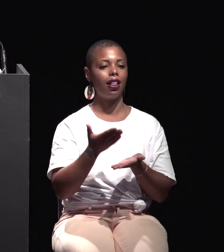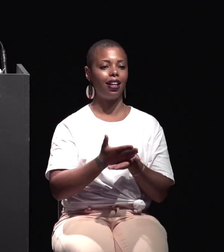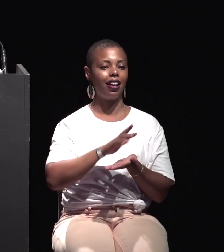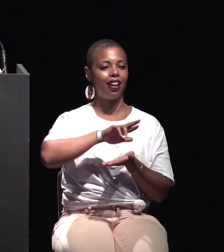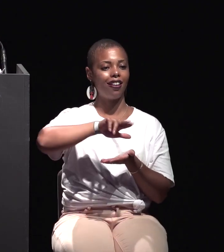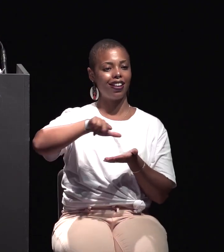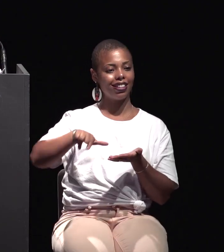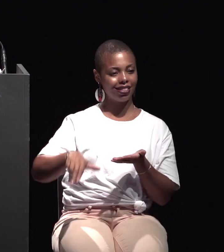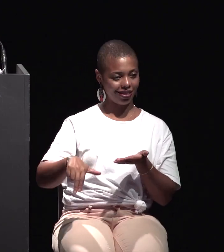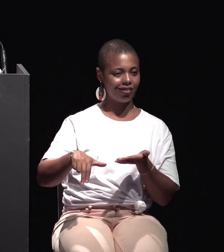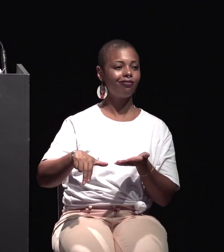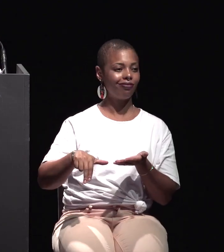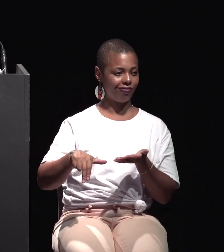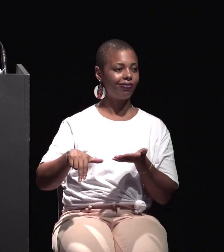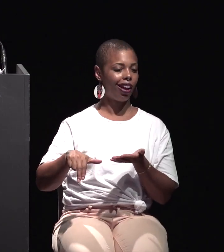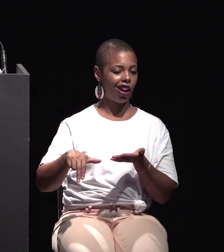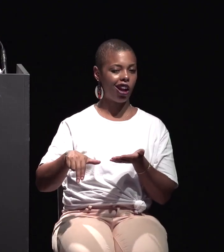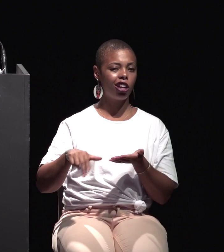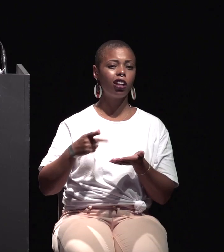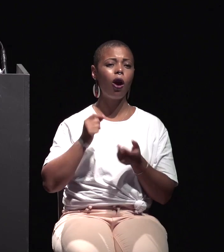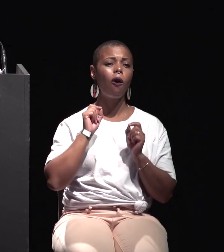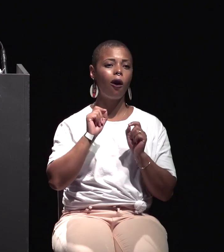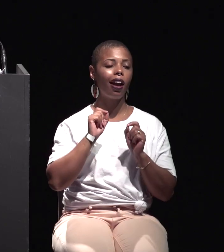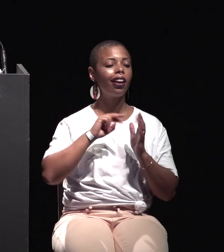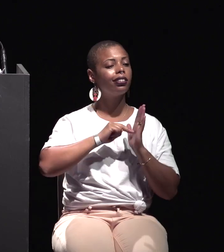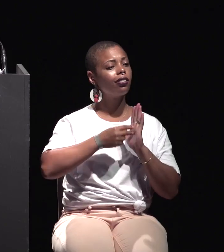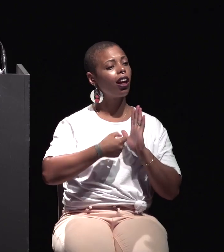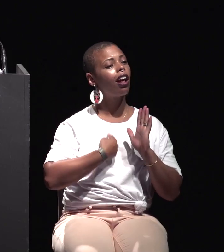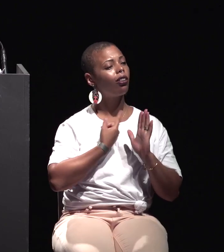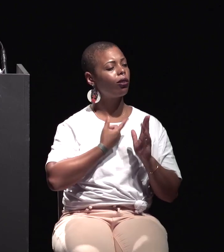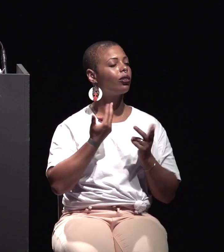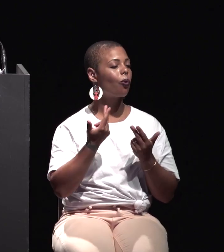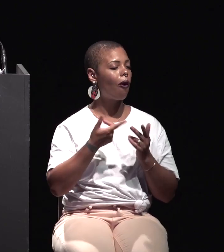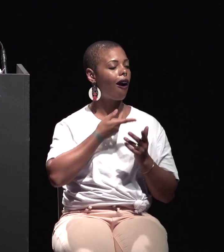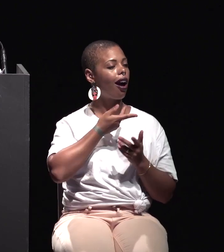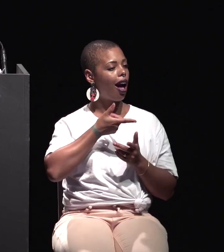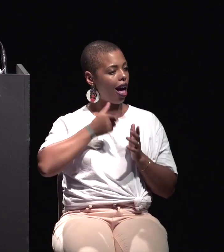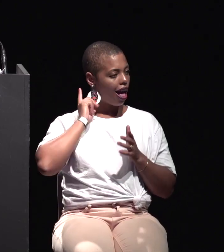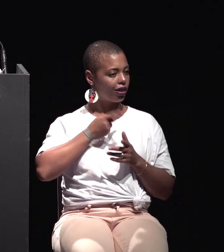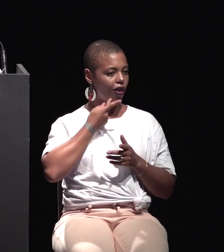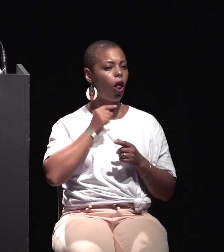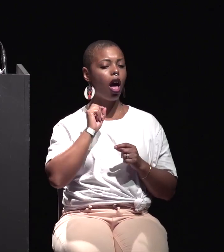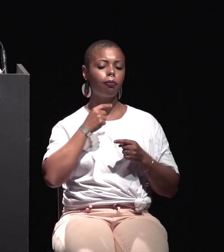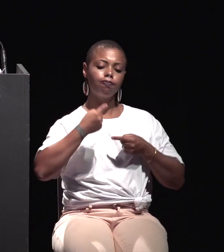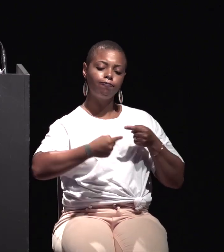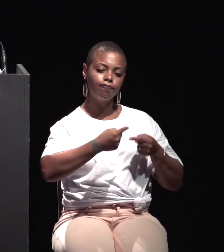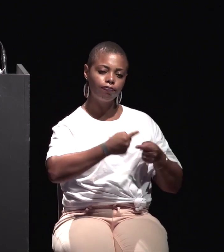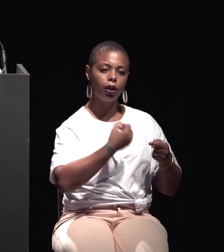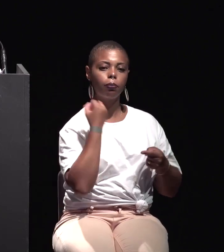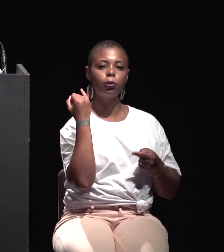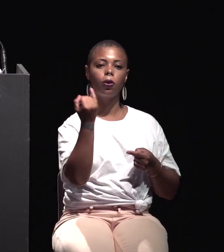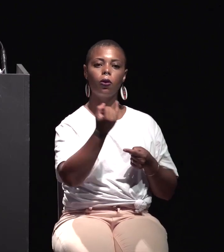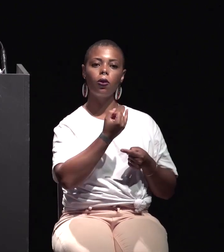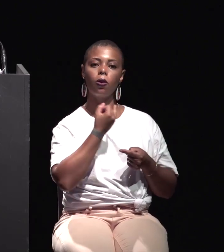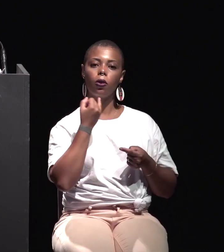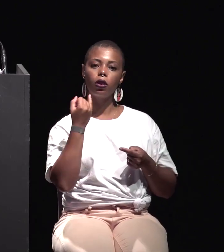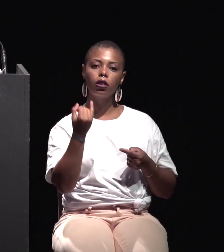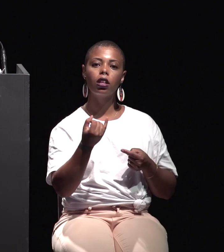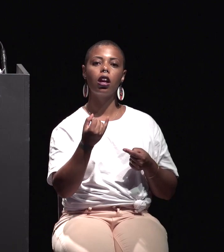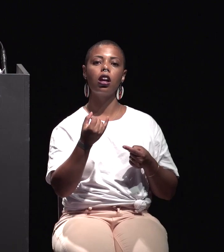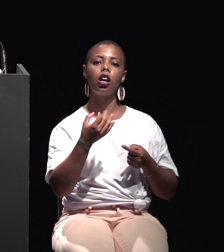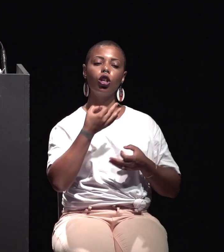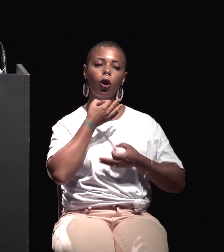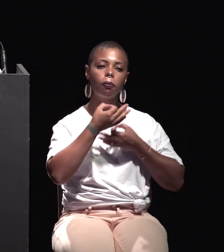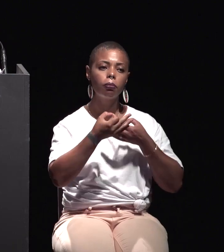gente já falou um pouco, de discutir, de abordar aquilo que essas autoras têm de